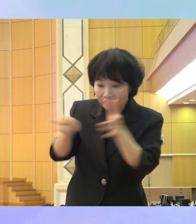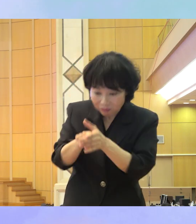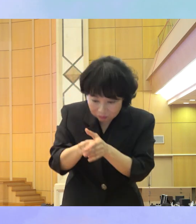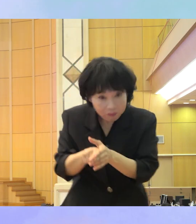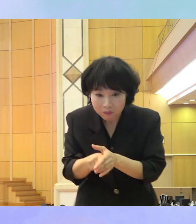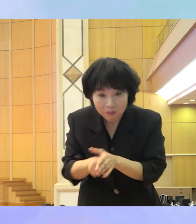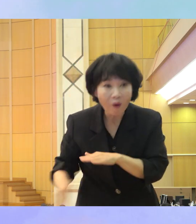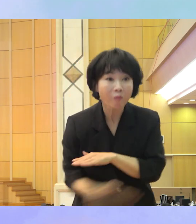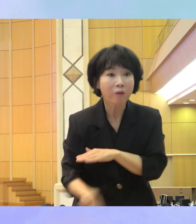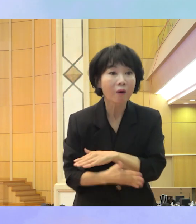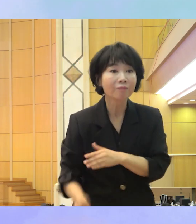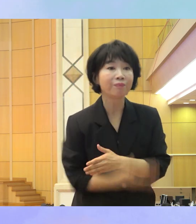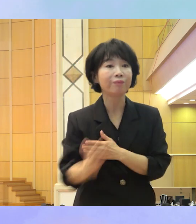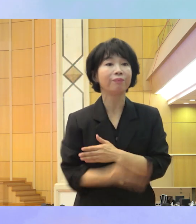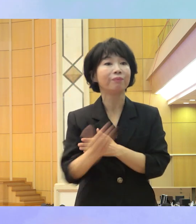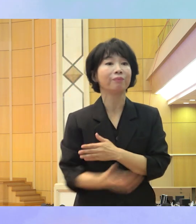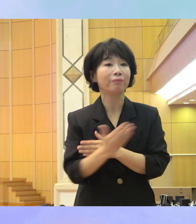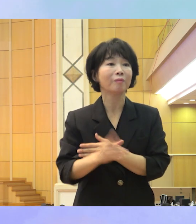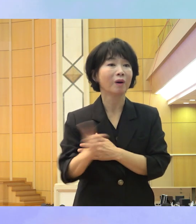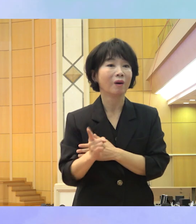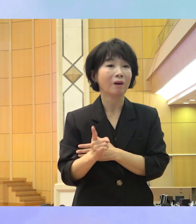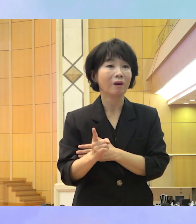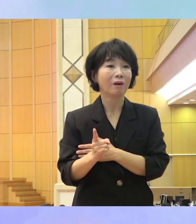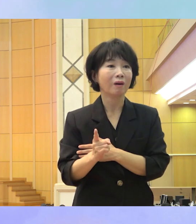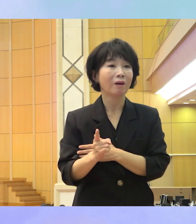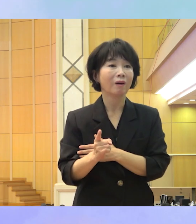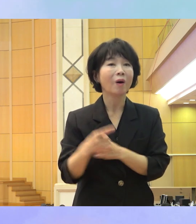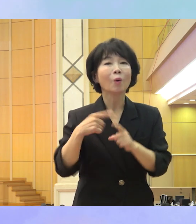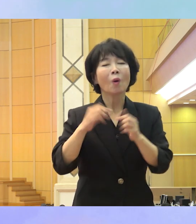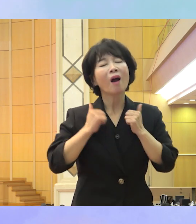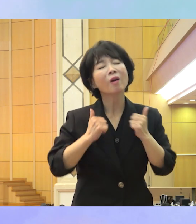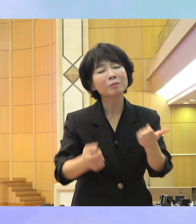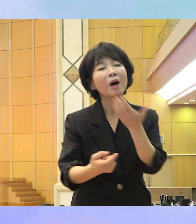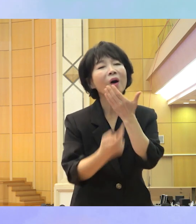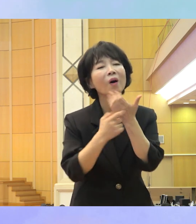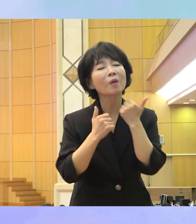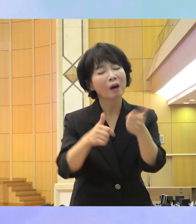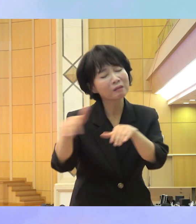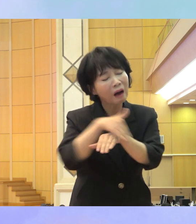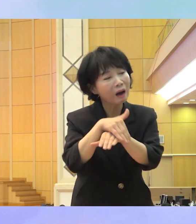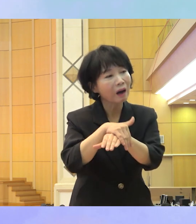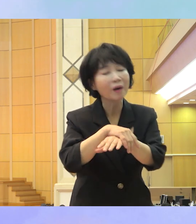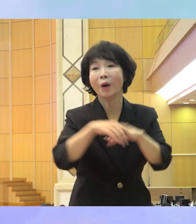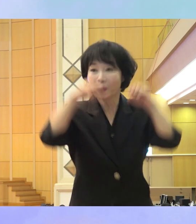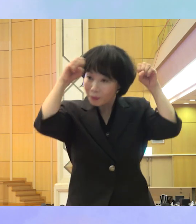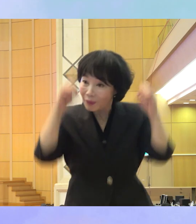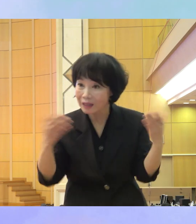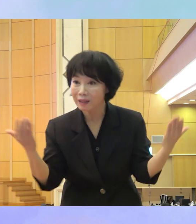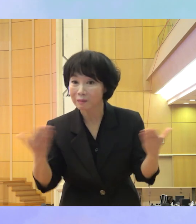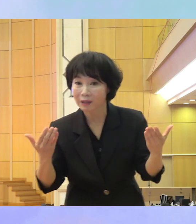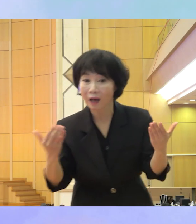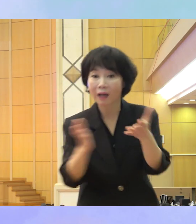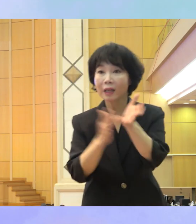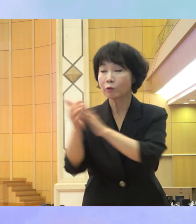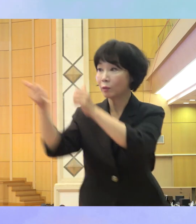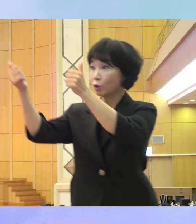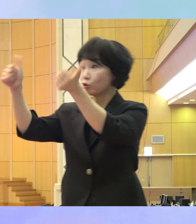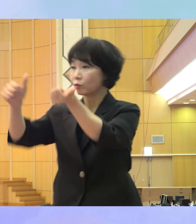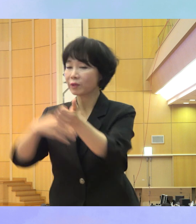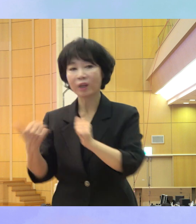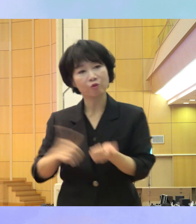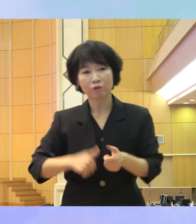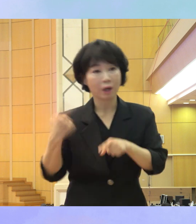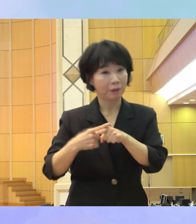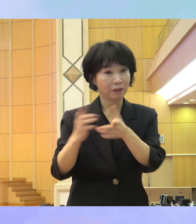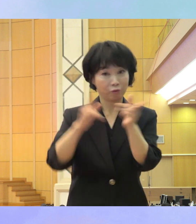없다면 우리가 그냥 예수 믿는다고 교회 다니는 믿음은 헛것이야. 예수의 죽음, 내 죽음,